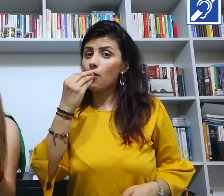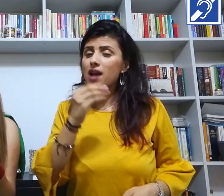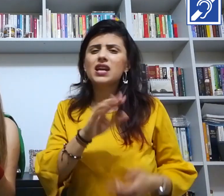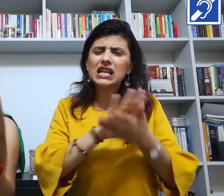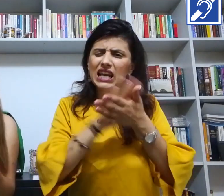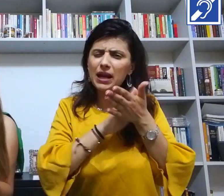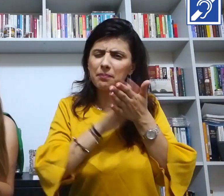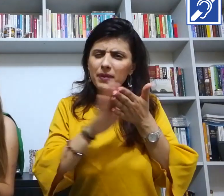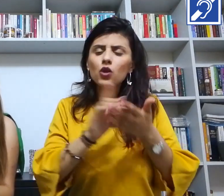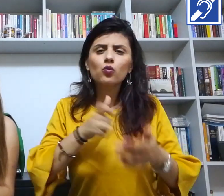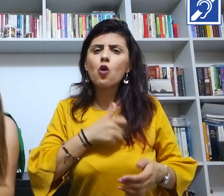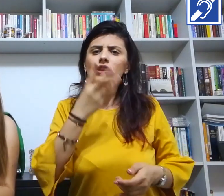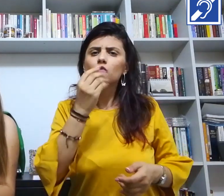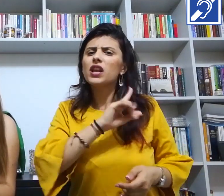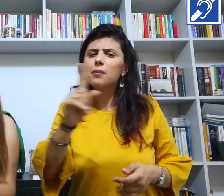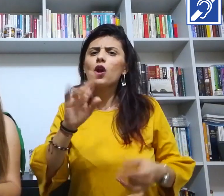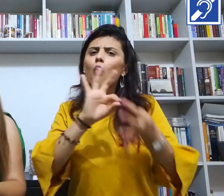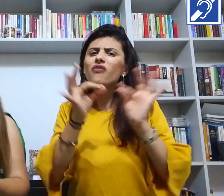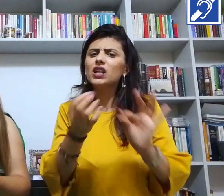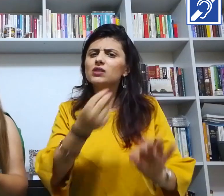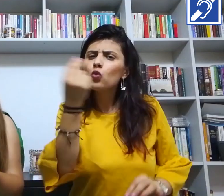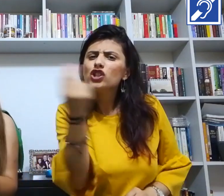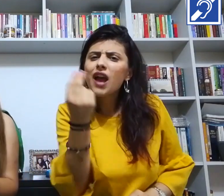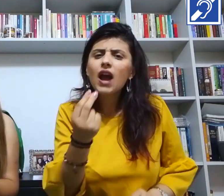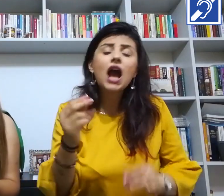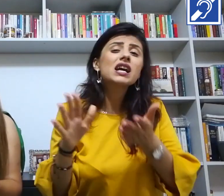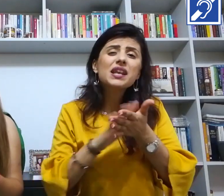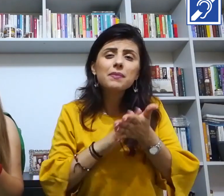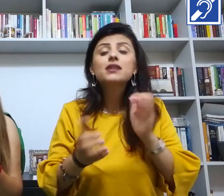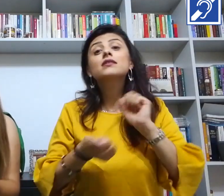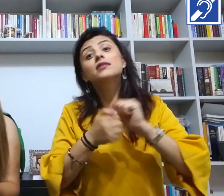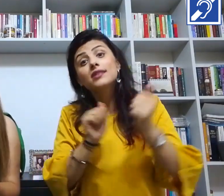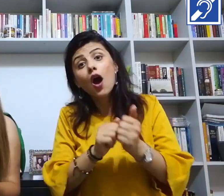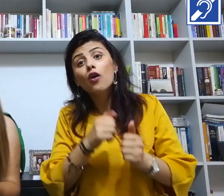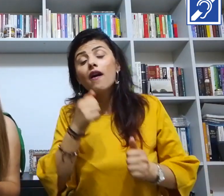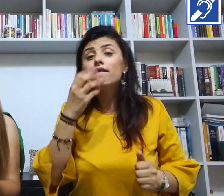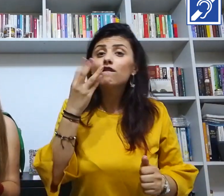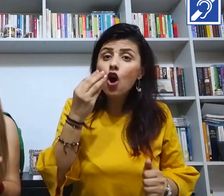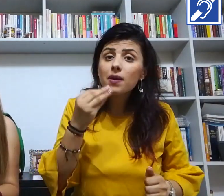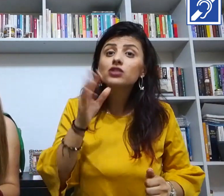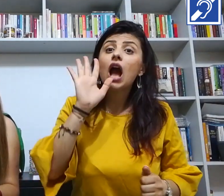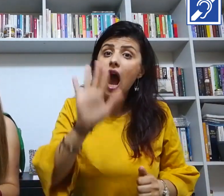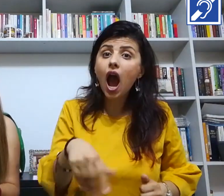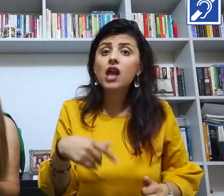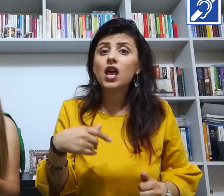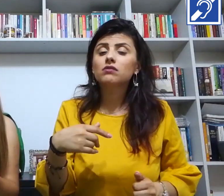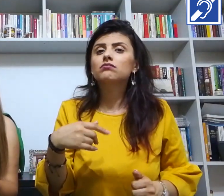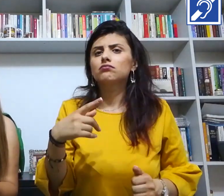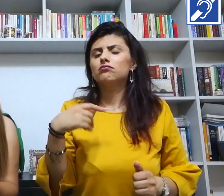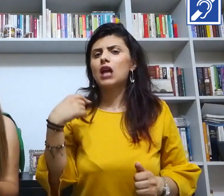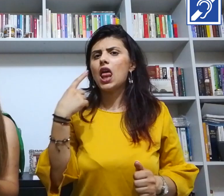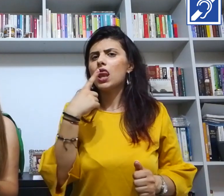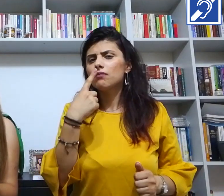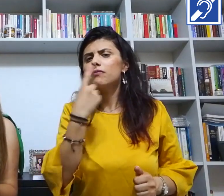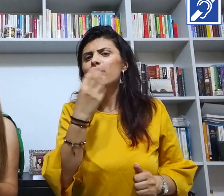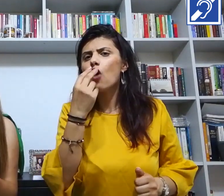adică nu pronunță deloc cuvintele, fie vorbește, are limbaj verbal,